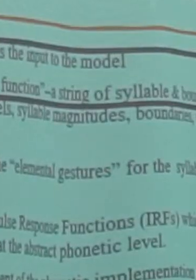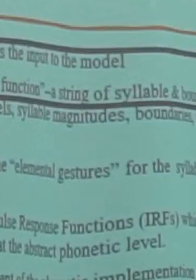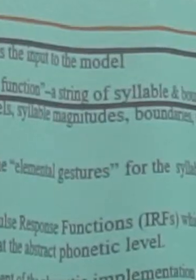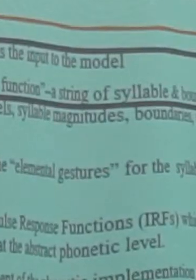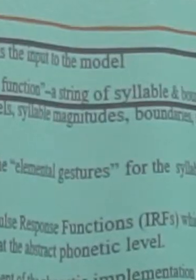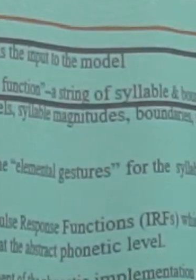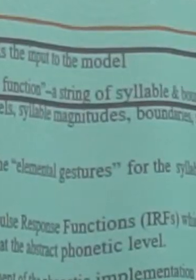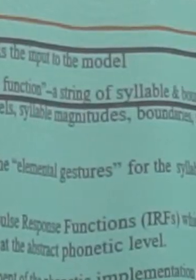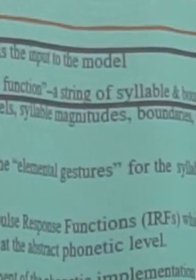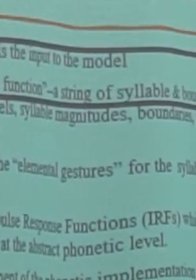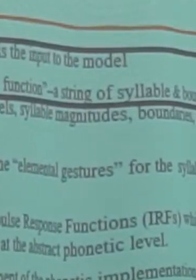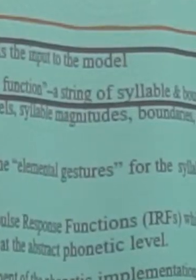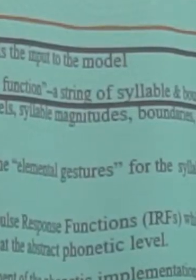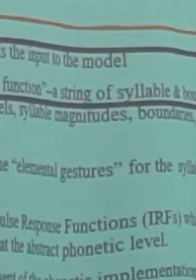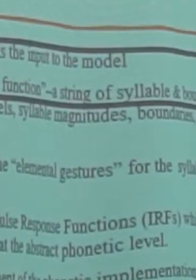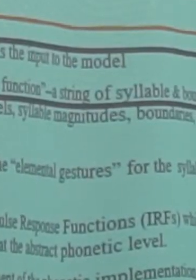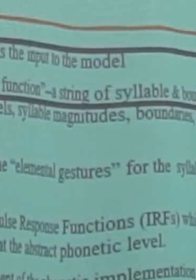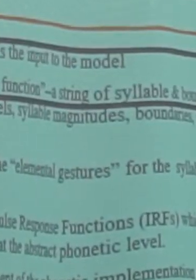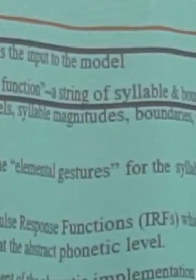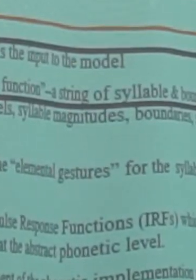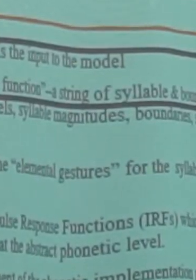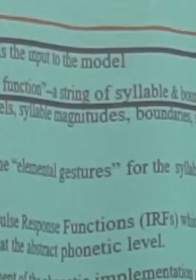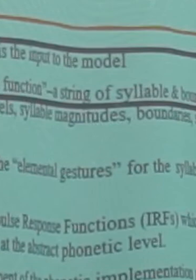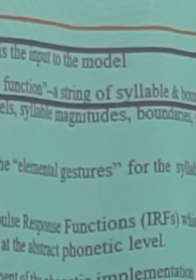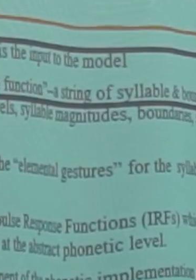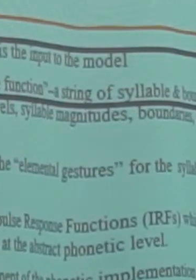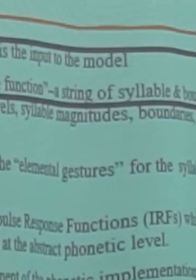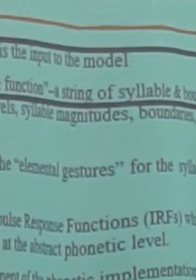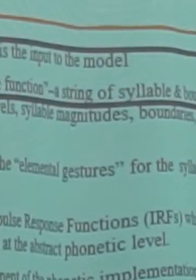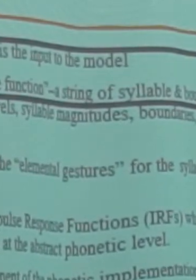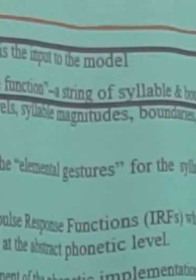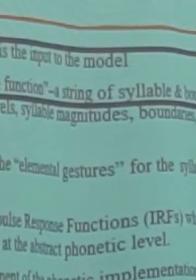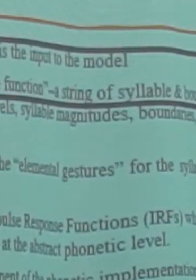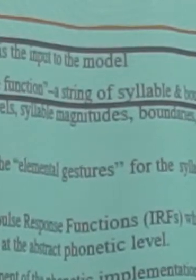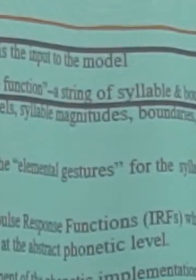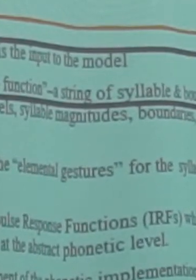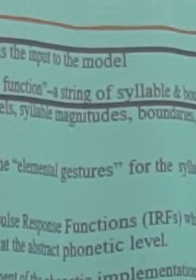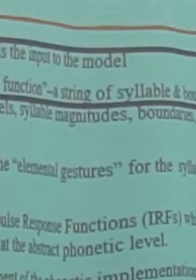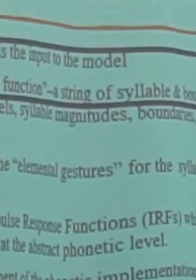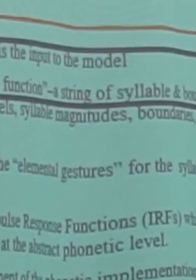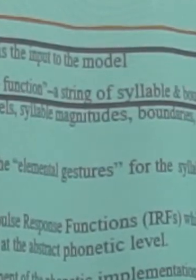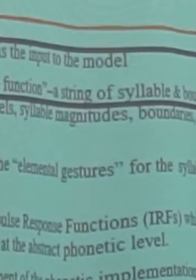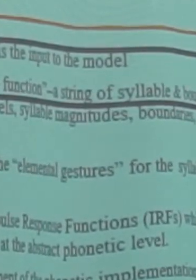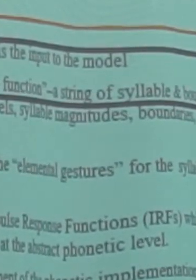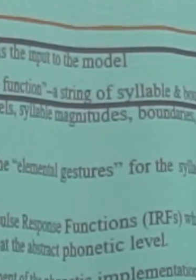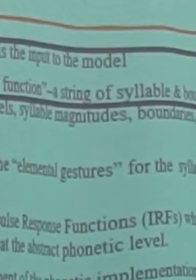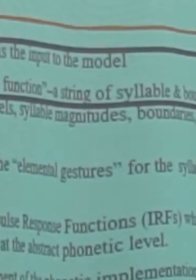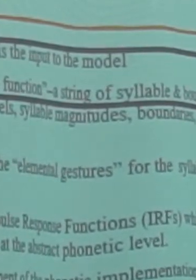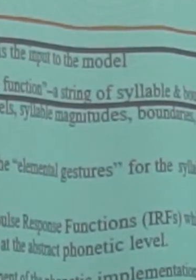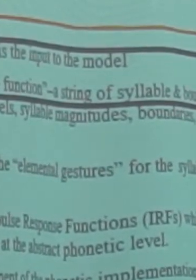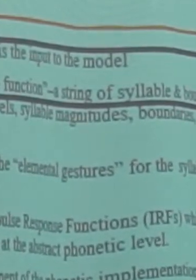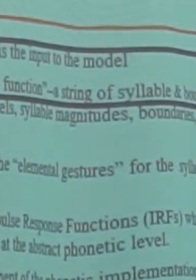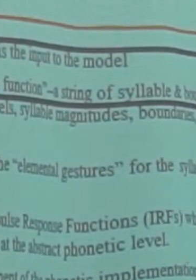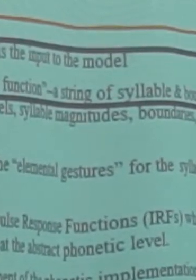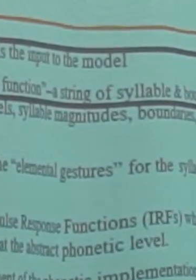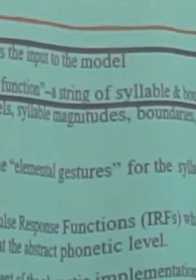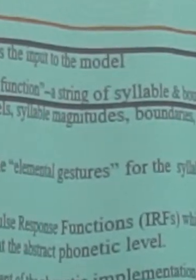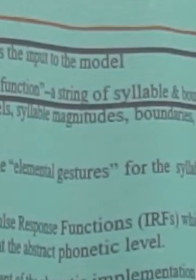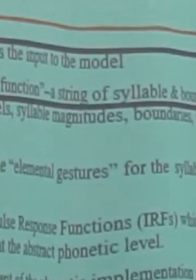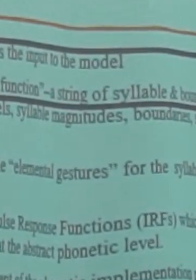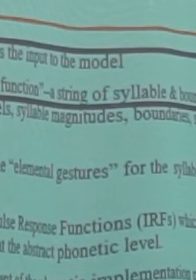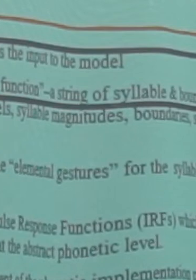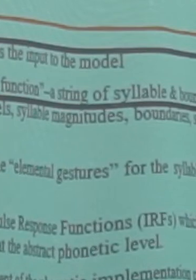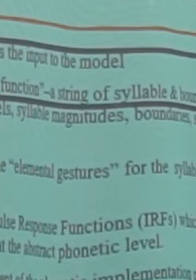o segundo ponto é o de que essa estrutura métrica e fonológica é convertida para